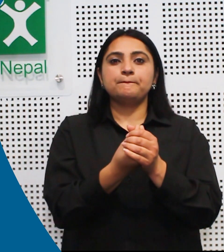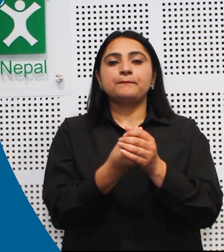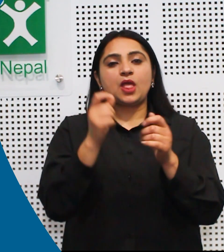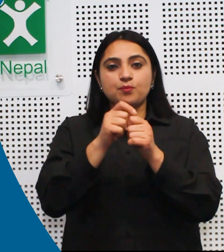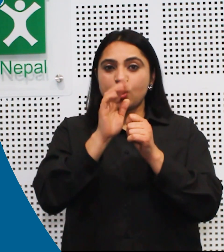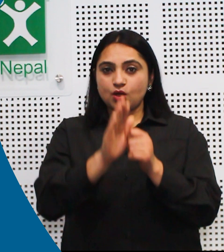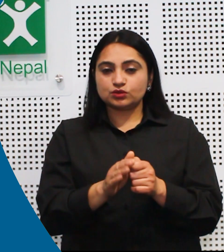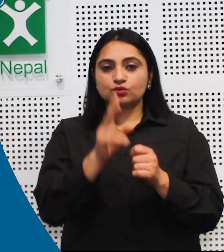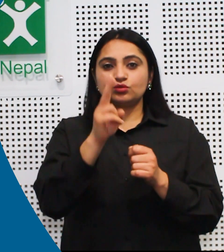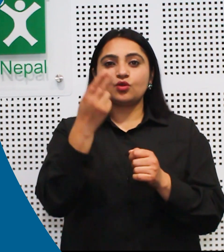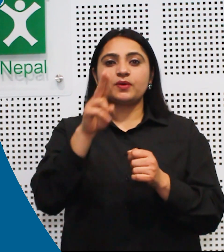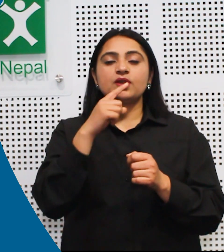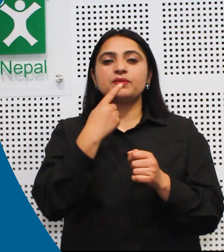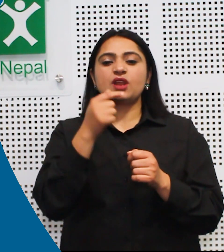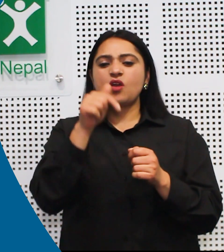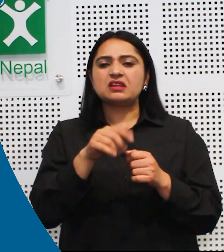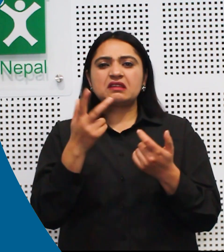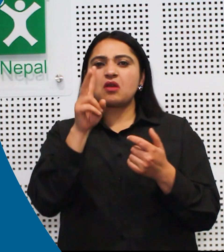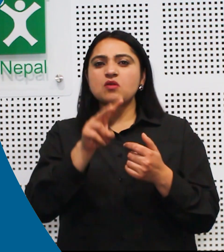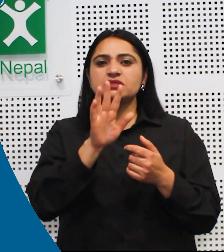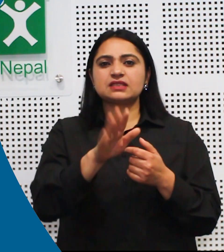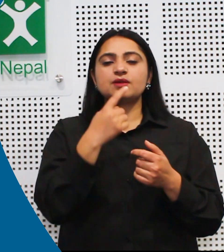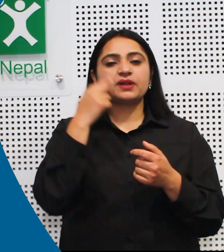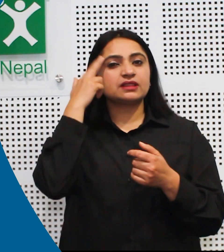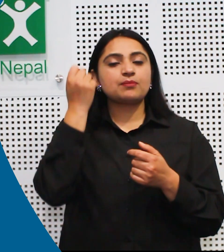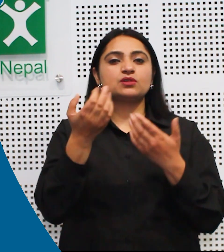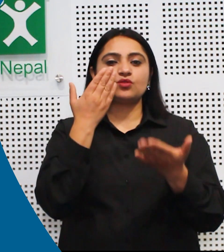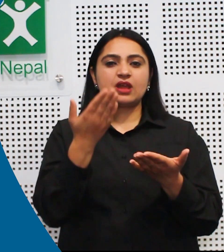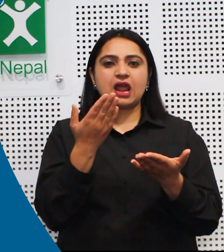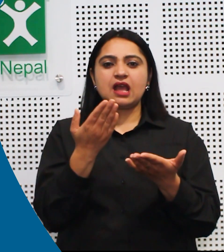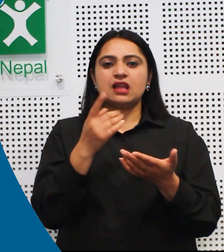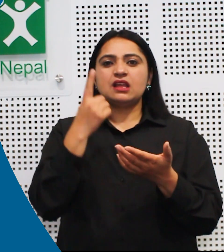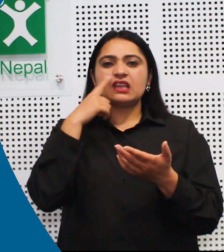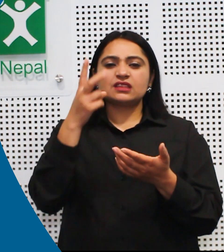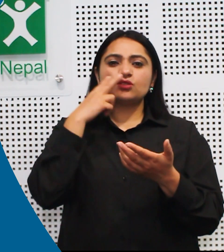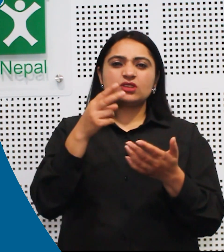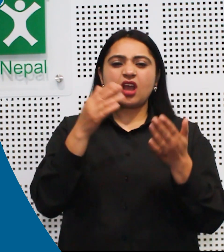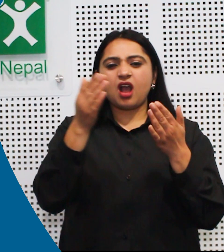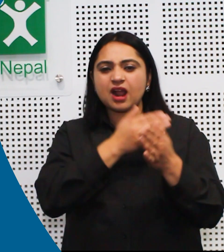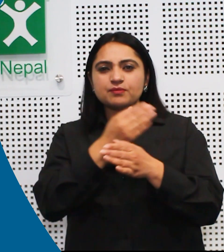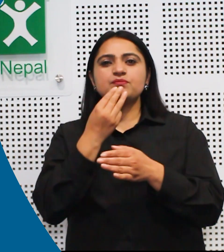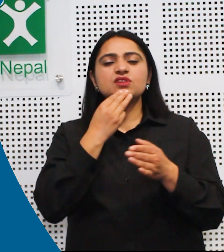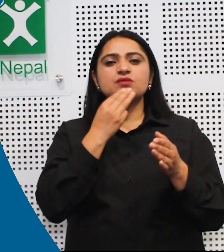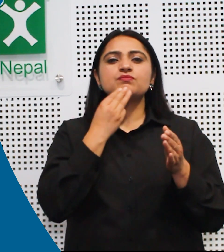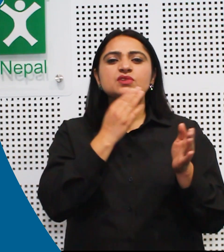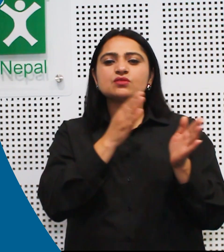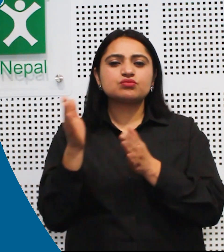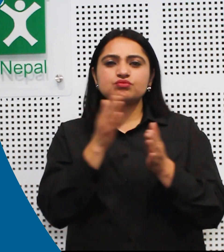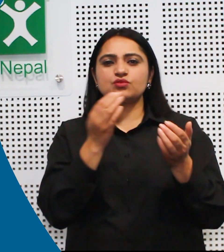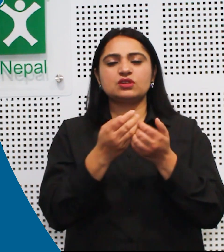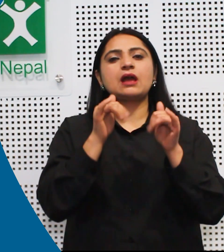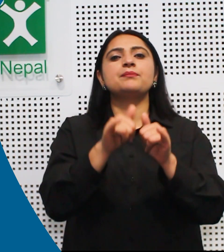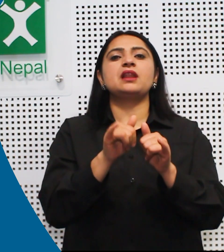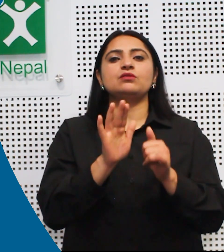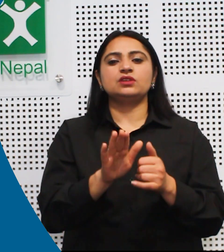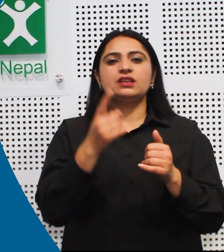अहिले तुरुन्त अहिले के अवस्था छ भनेर भन्न सकिएला। यद्यपि के हुन्छ भने 1-2 दिन अगाडि पछाडि हुँदाखेरि पनि त्यो टाइमलाइनलाई एडजस्ट गर्दै, जस्तै